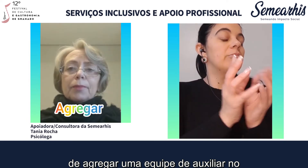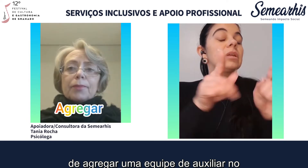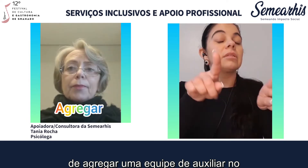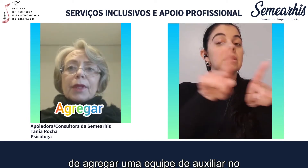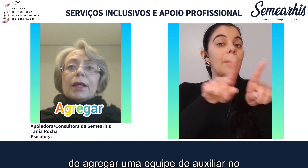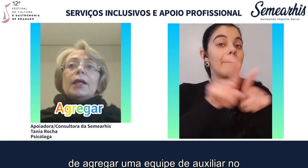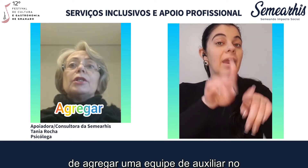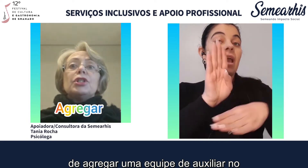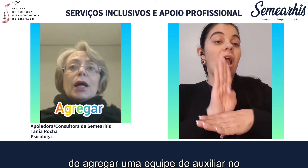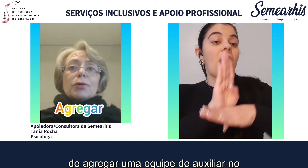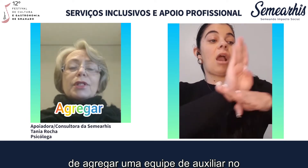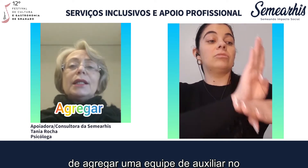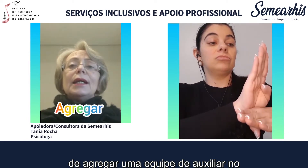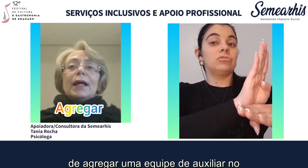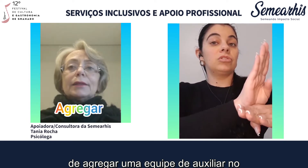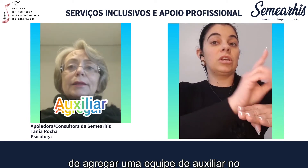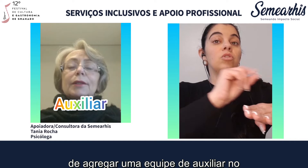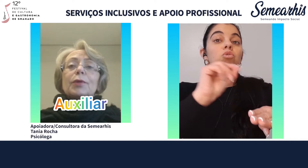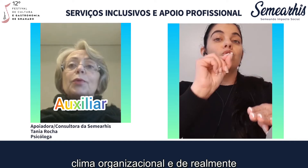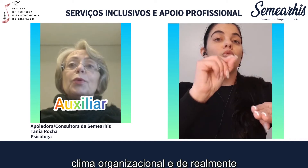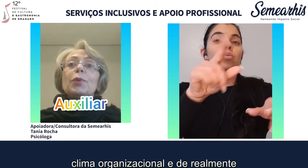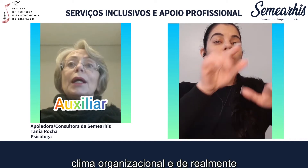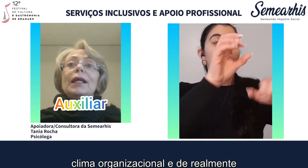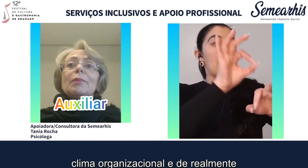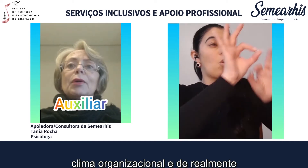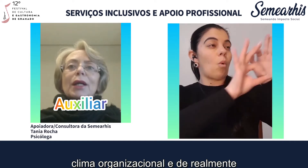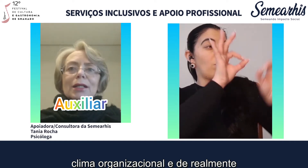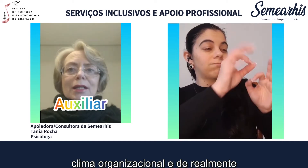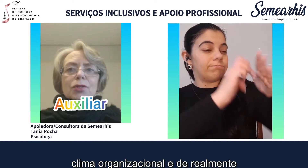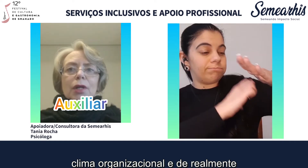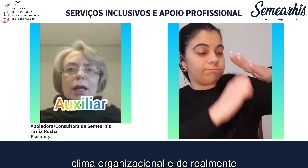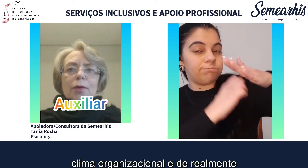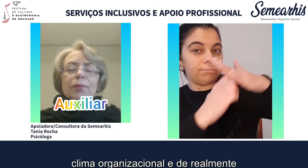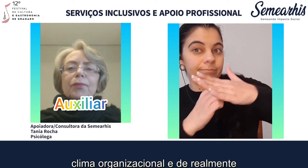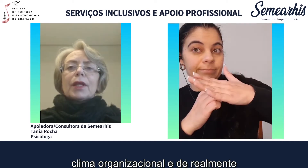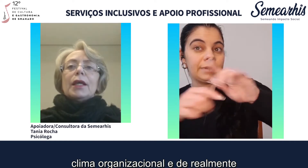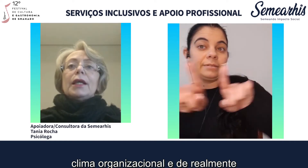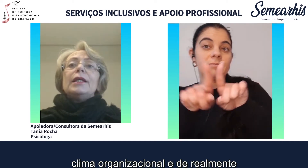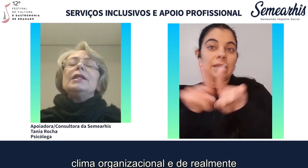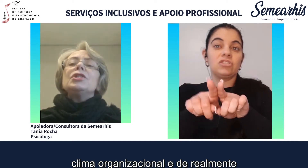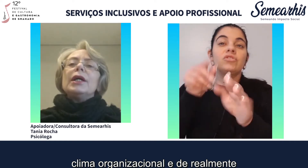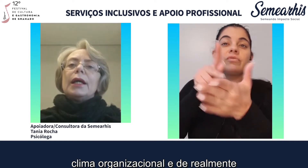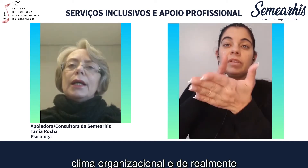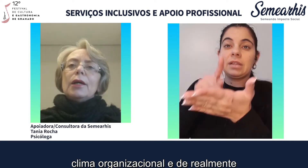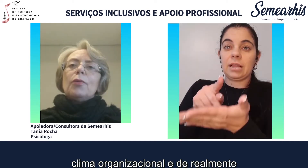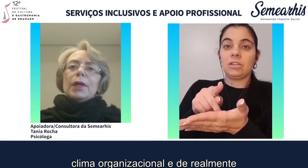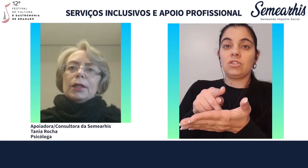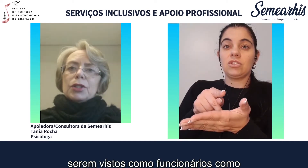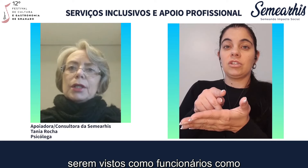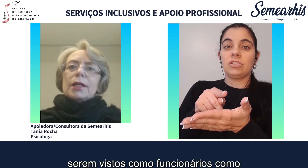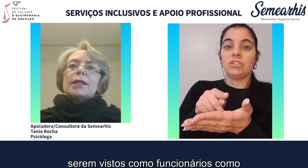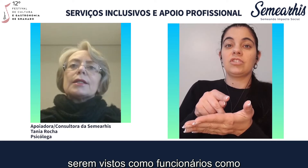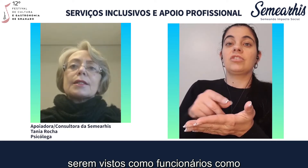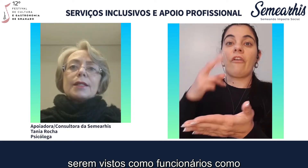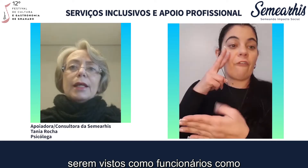equipe, de auxiliar num clima organizacional e de